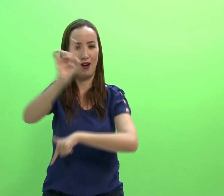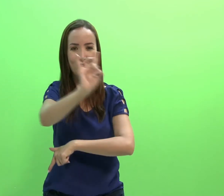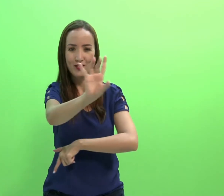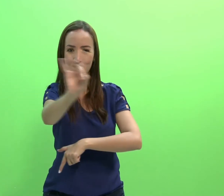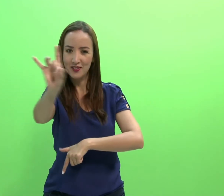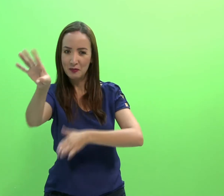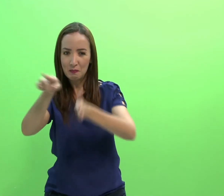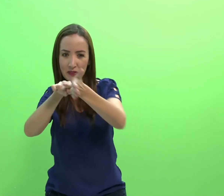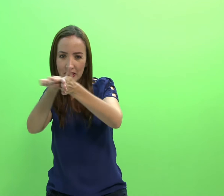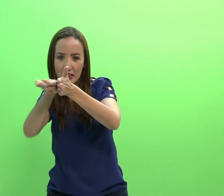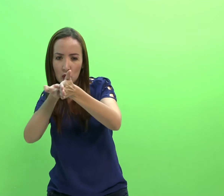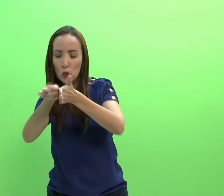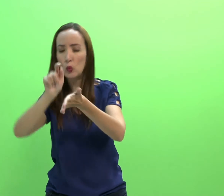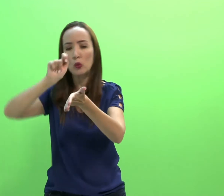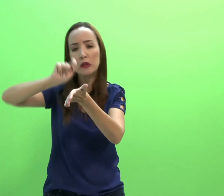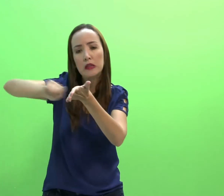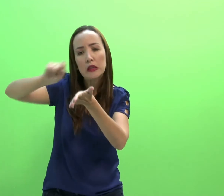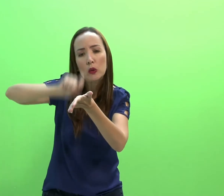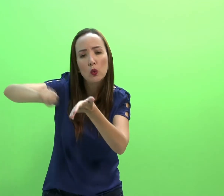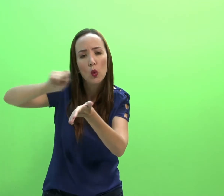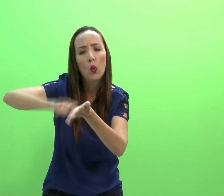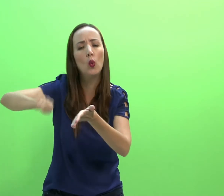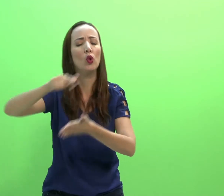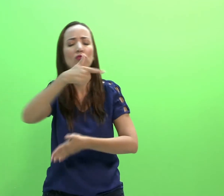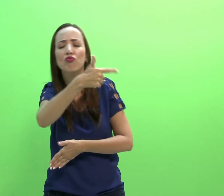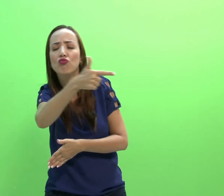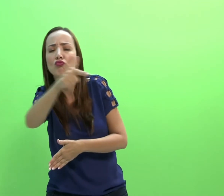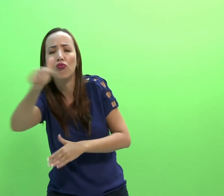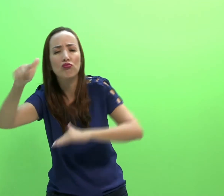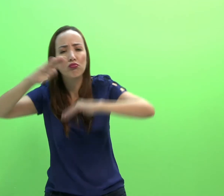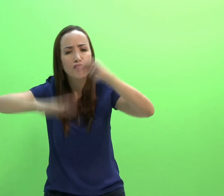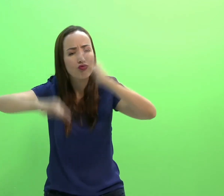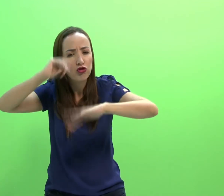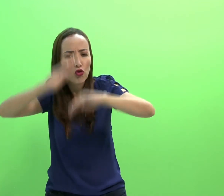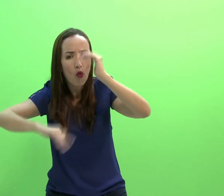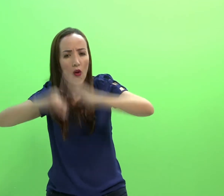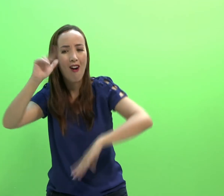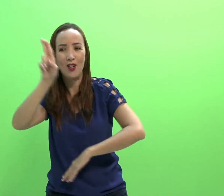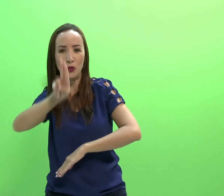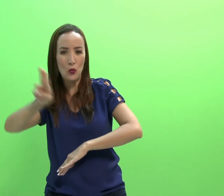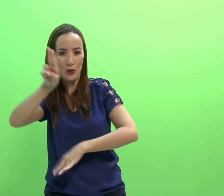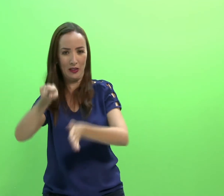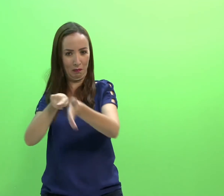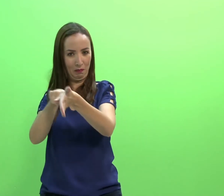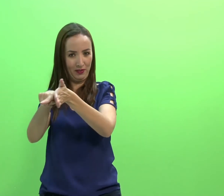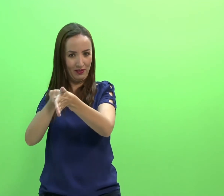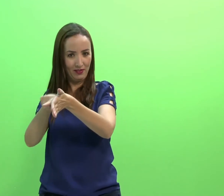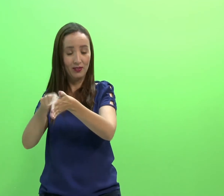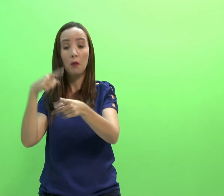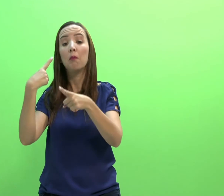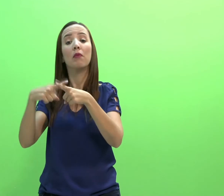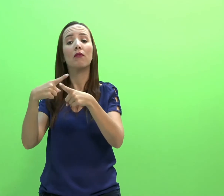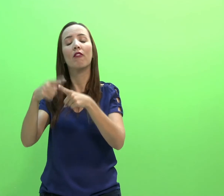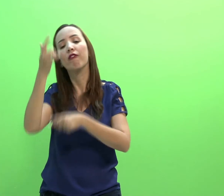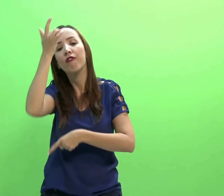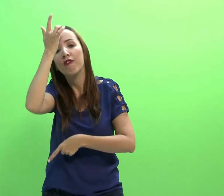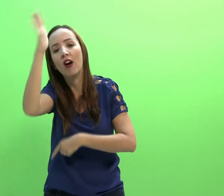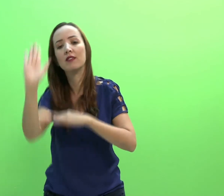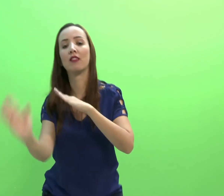Então, oriento a vocês, quando forem fazer trabalhos, no contexto profissional ou mesmo